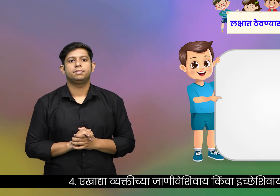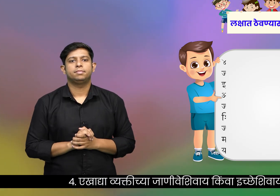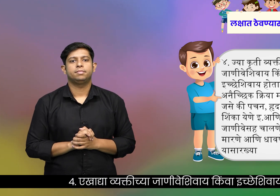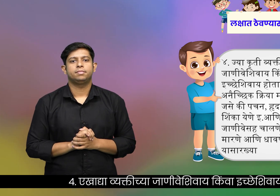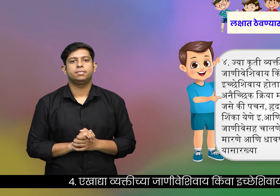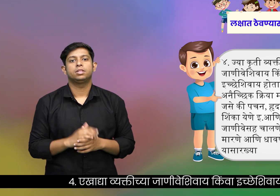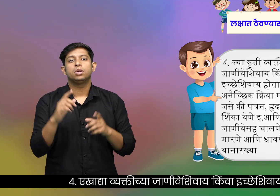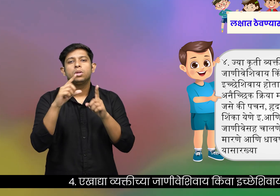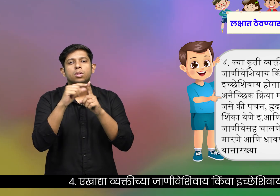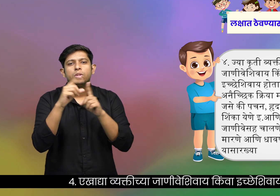एखाद्या व्यक्तीच्या